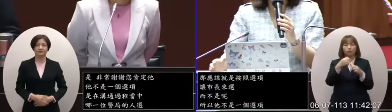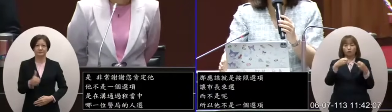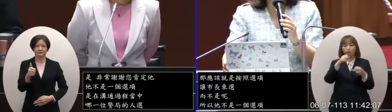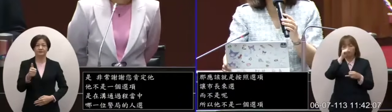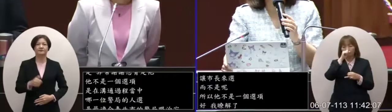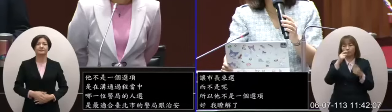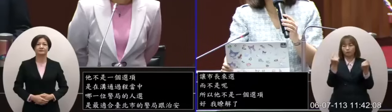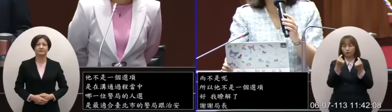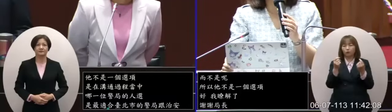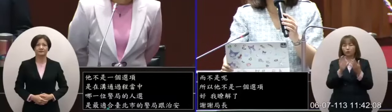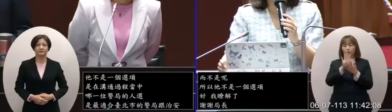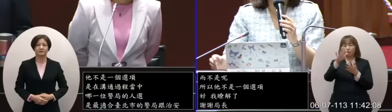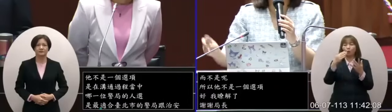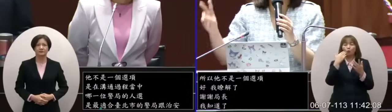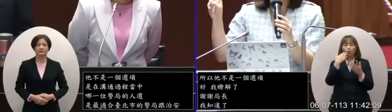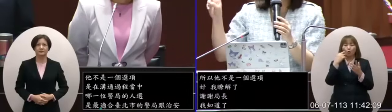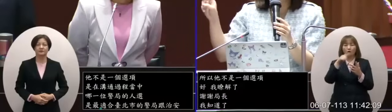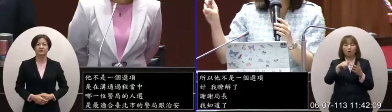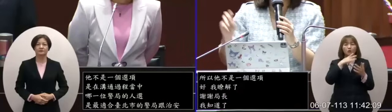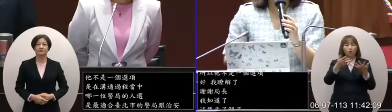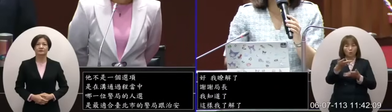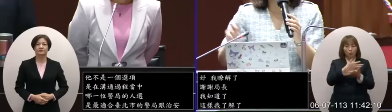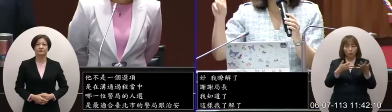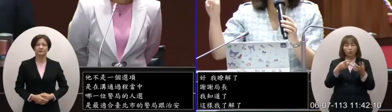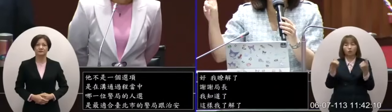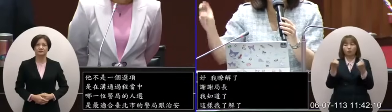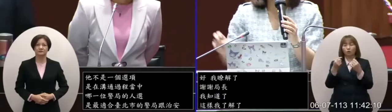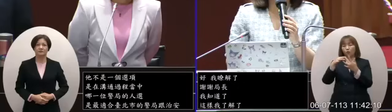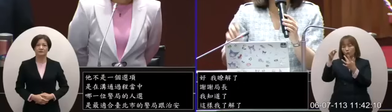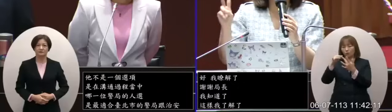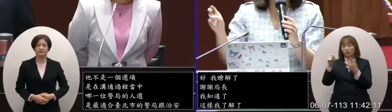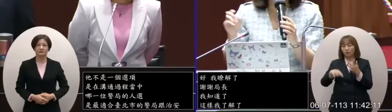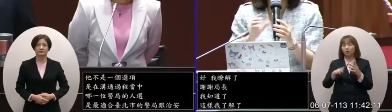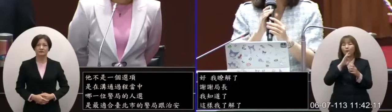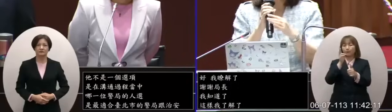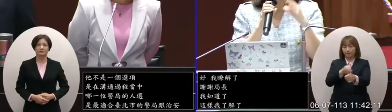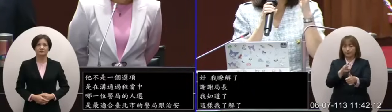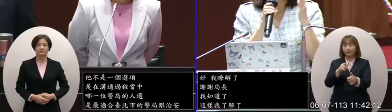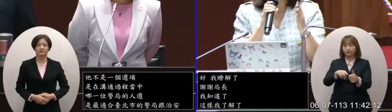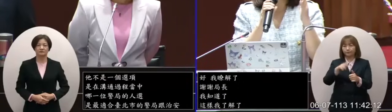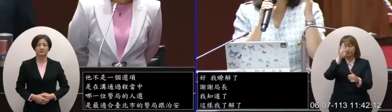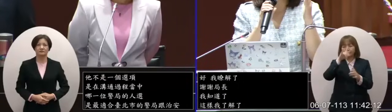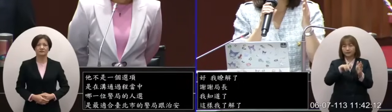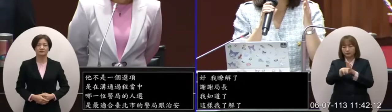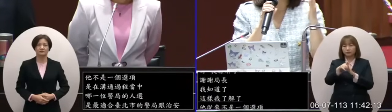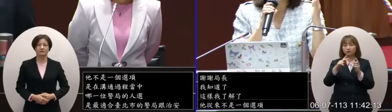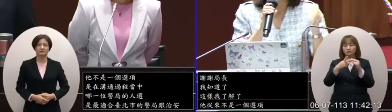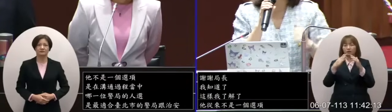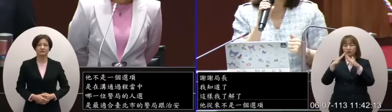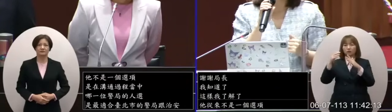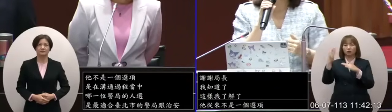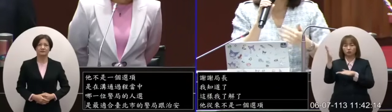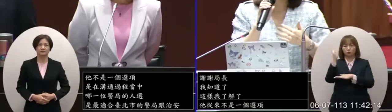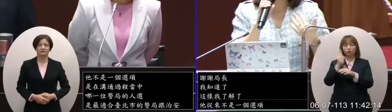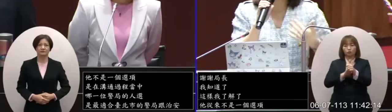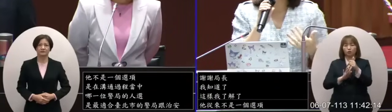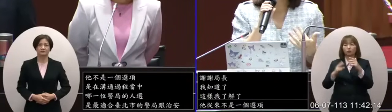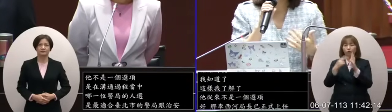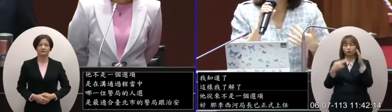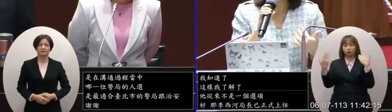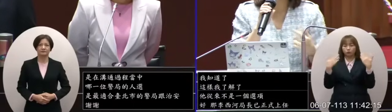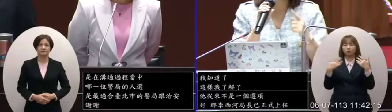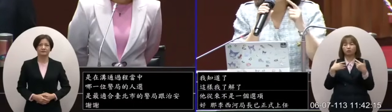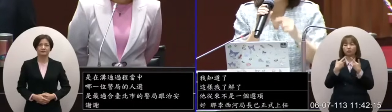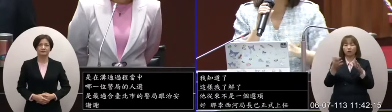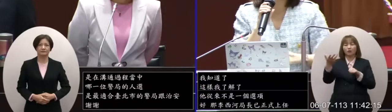谢谢。 但类似以后所谓如果他是沟通，或是选项，或是派任，请直接跟市府讲清楚，不要让人